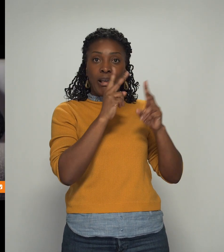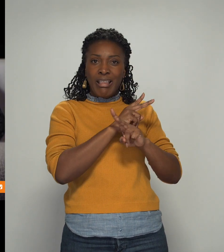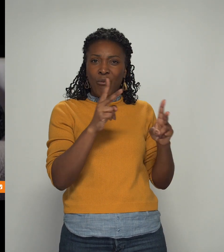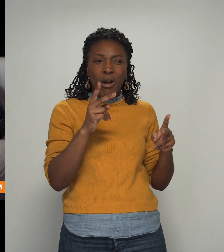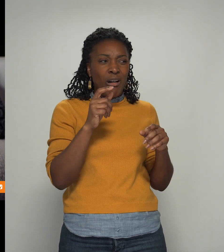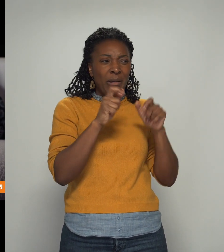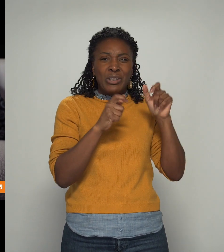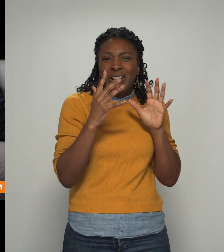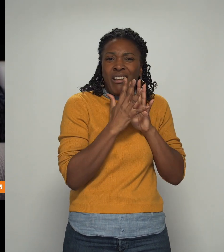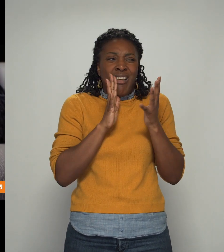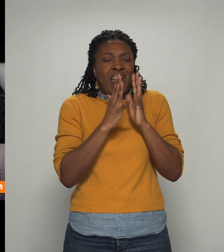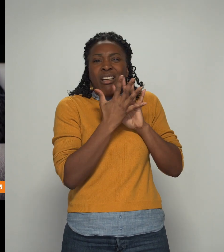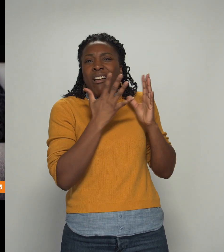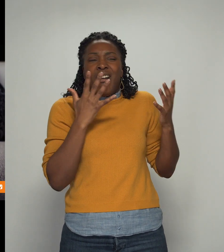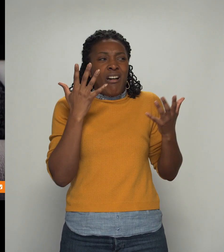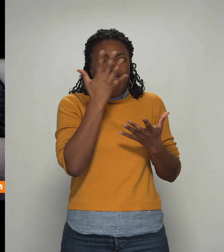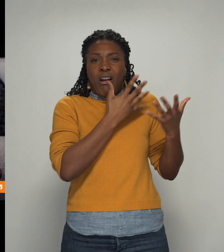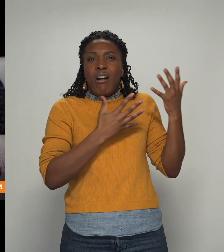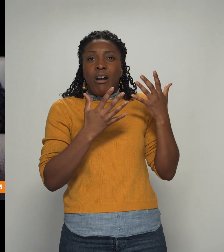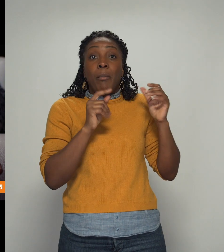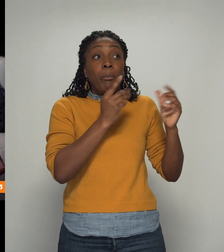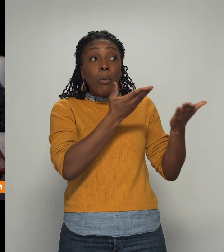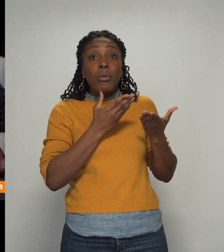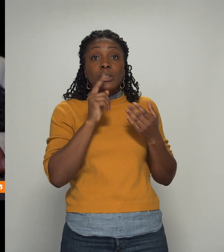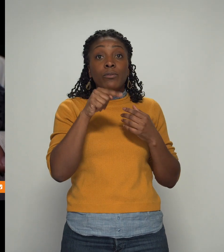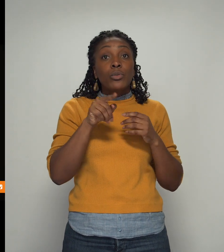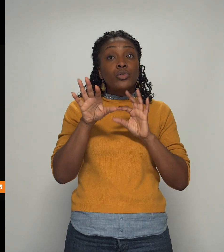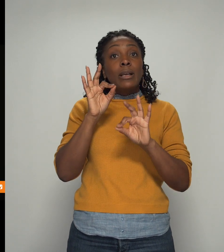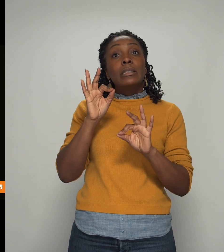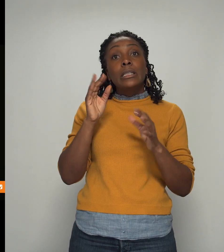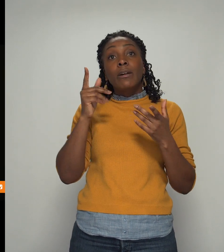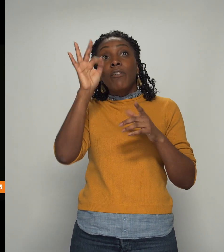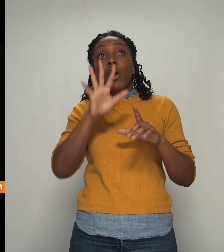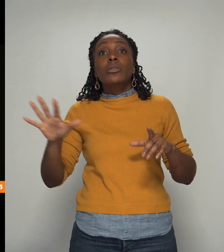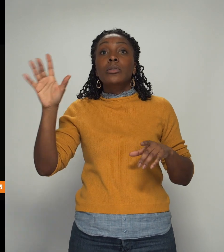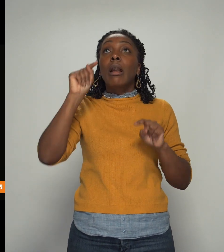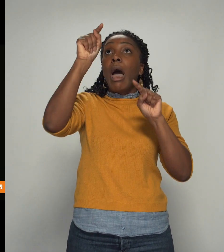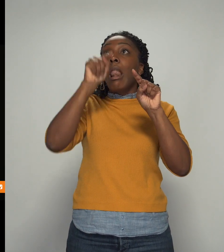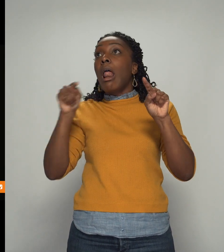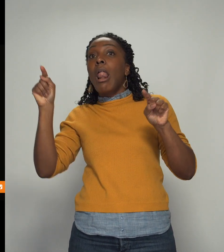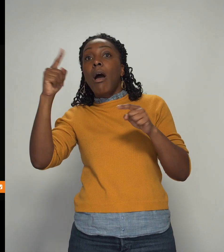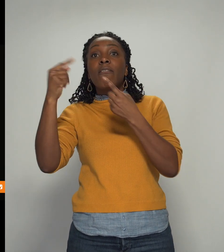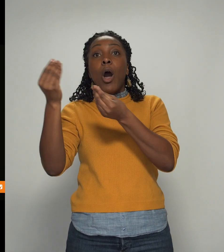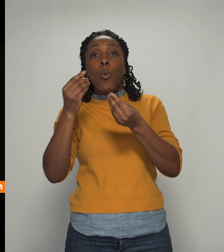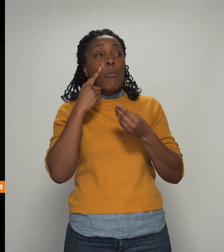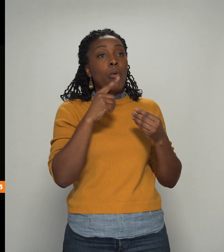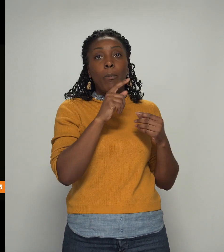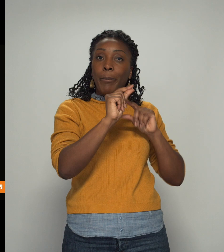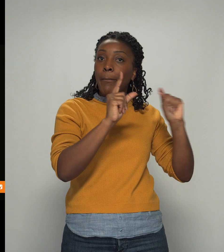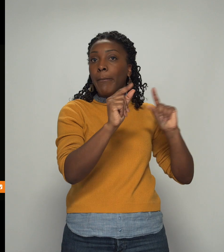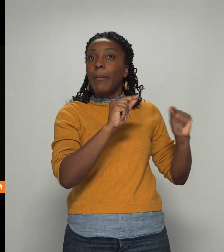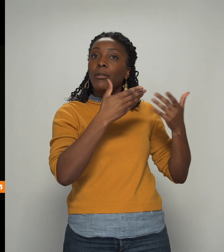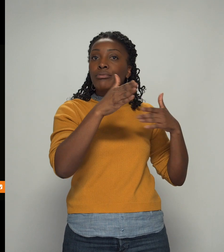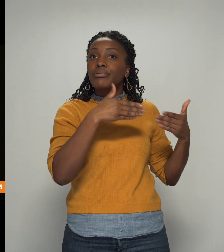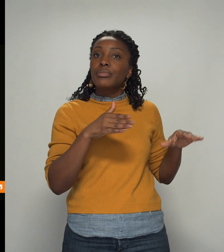uns sur les autres. Et puis on nous propose de choisir des destinations pour évacuer un peu le surpeuplement de